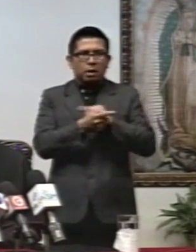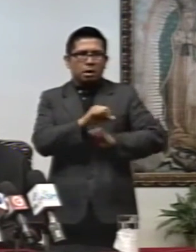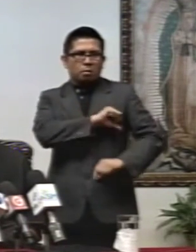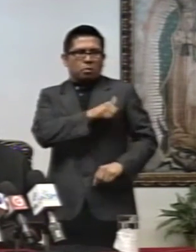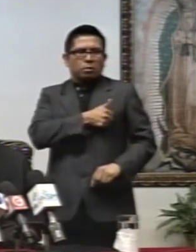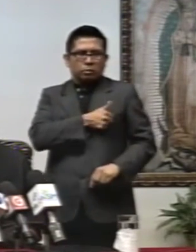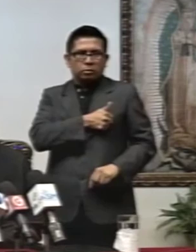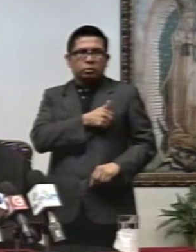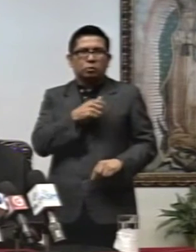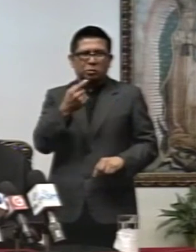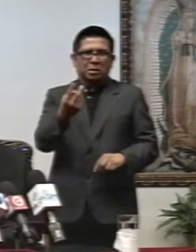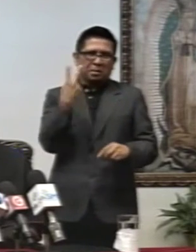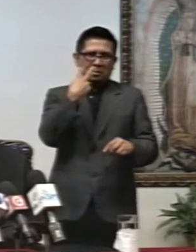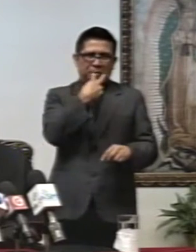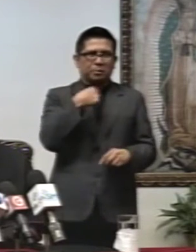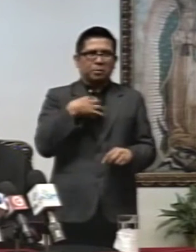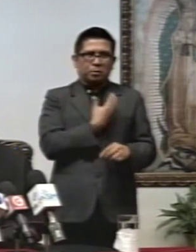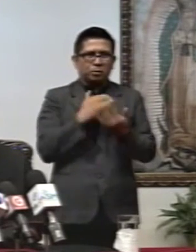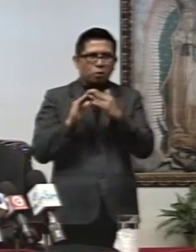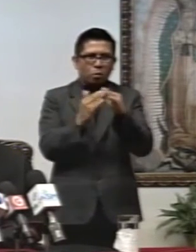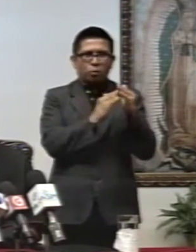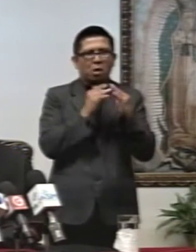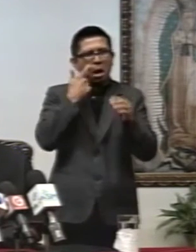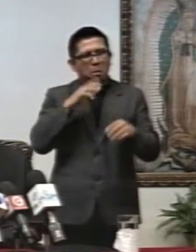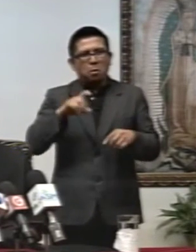en otras partes, hemos andado juntos también,